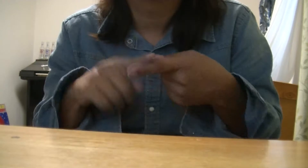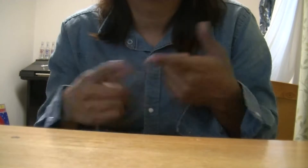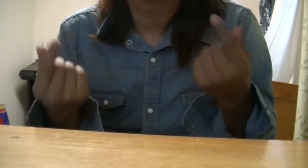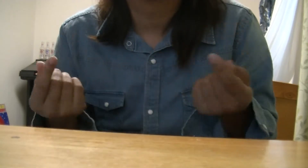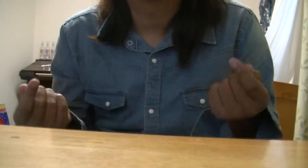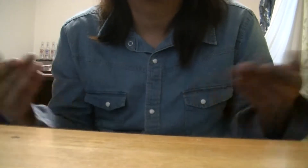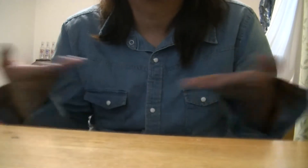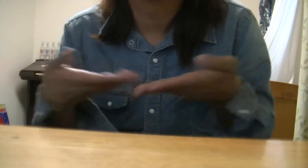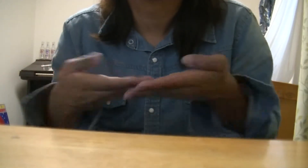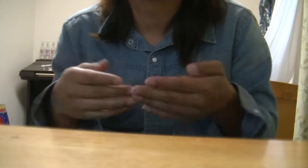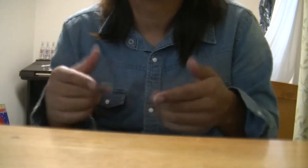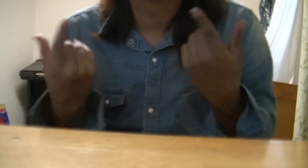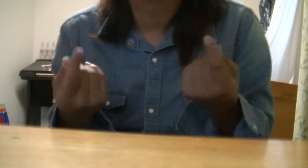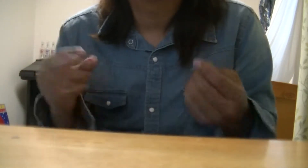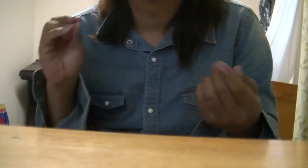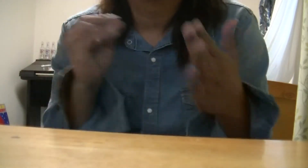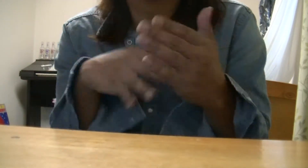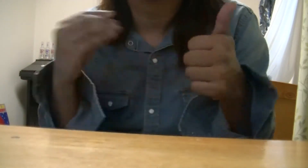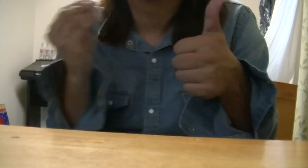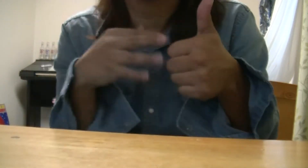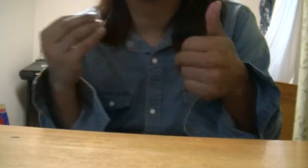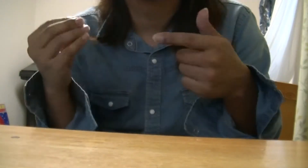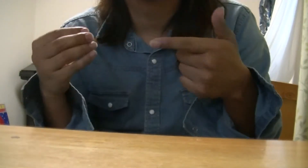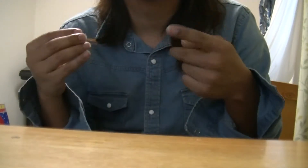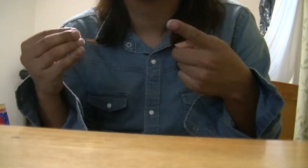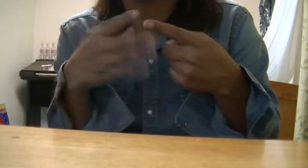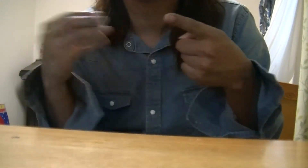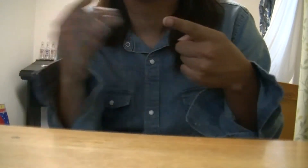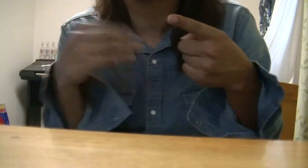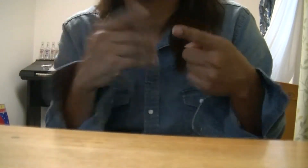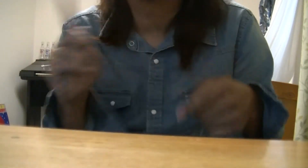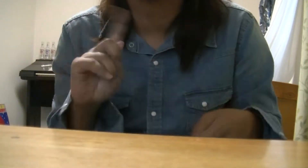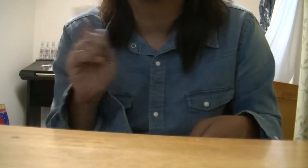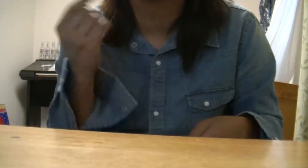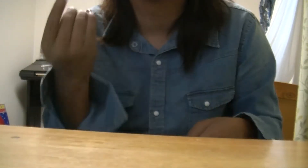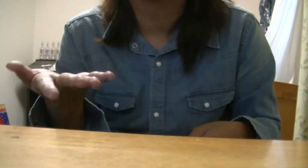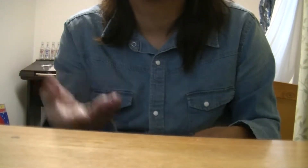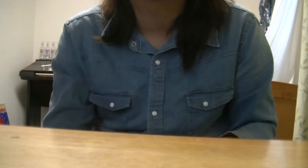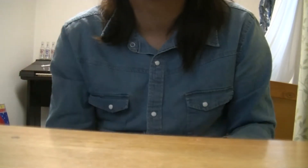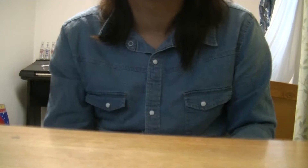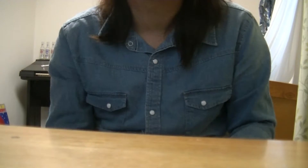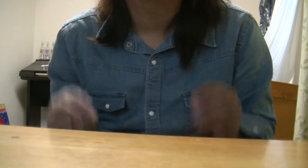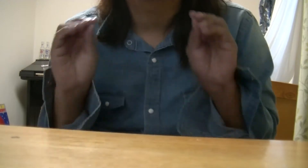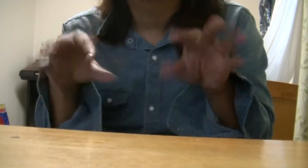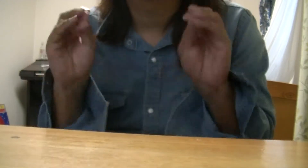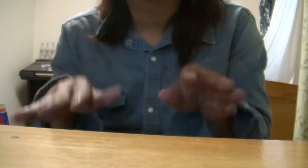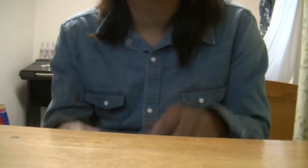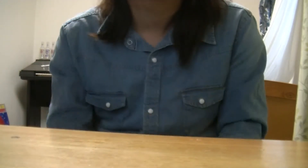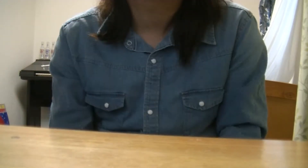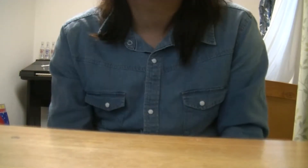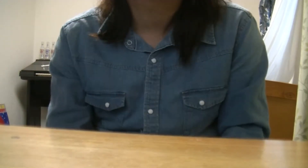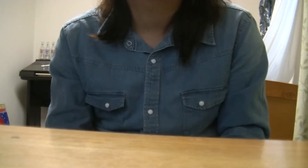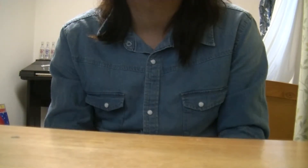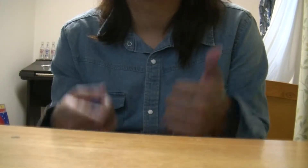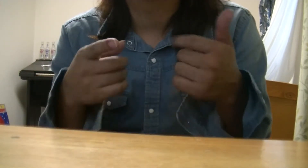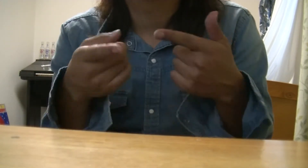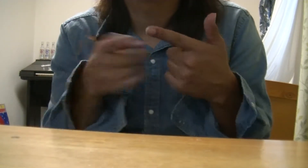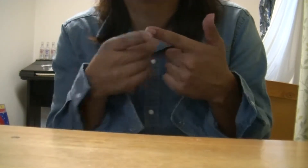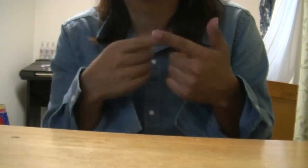さんに全く同じ質問、あなたの人生を振り返ってどんな人生でしたかっていう質問をした時、こんな風に B さんは言います。いや